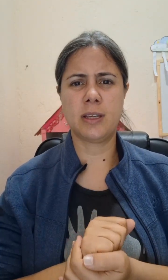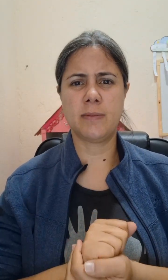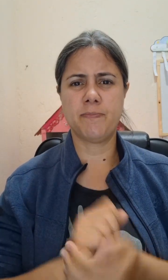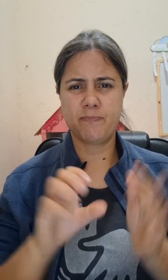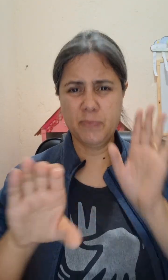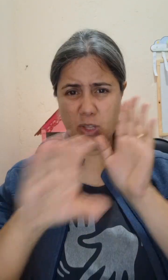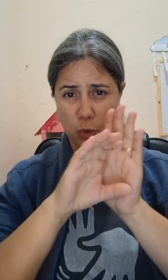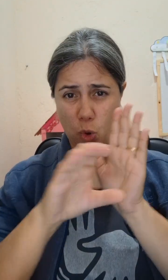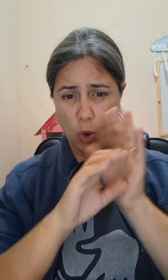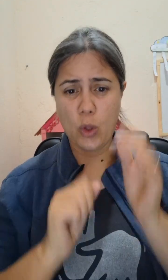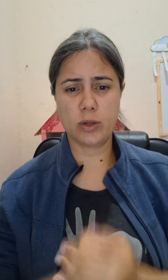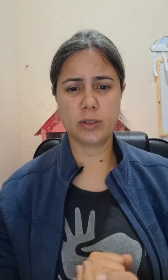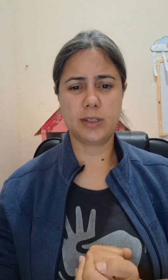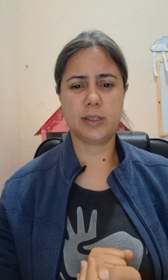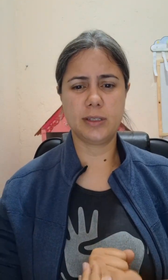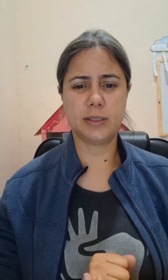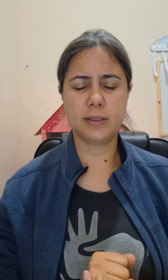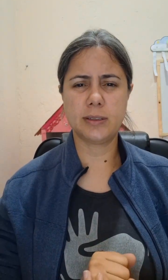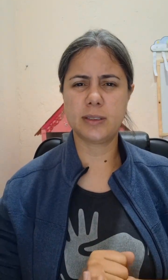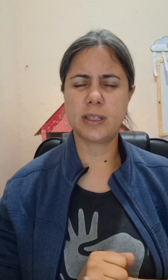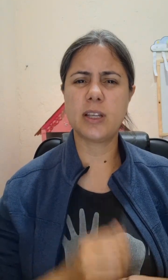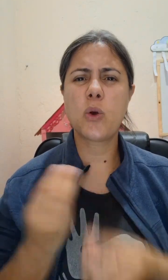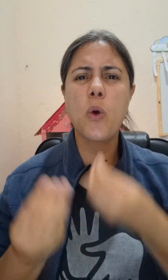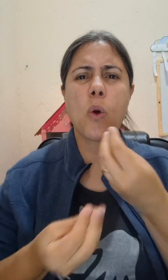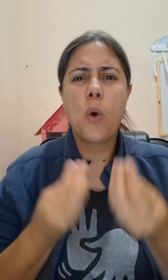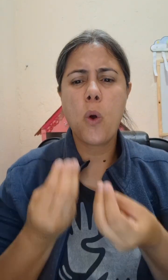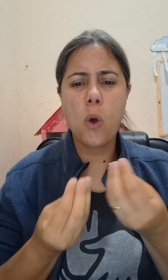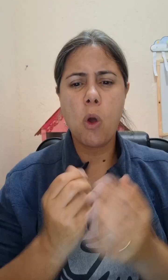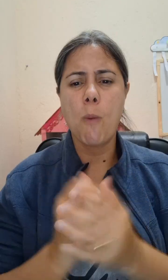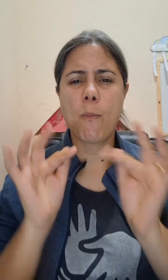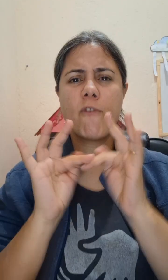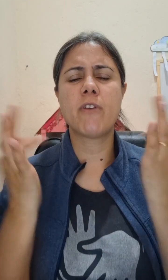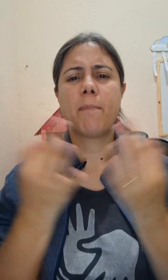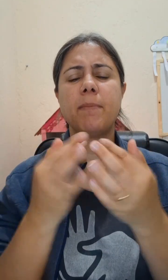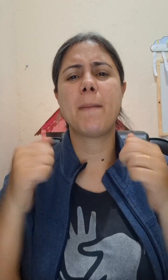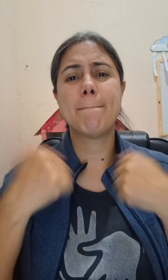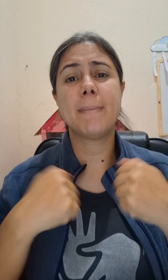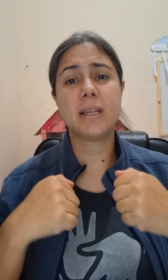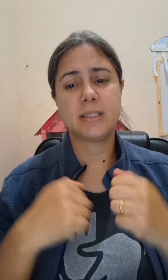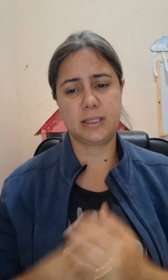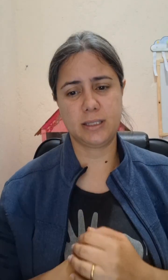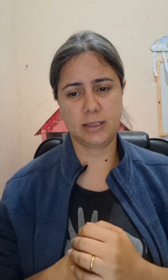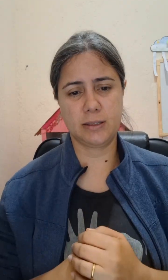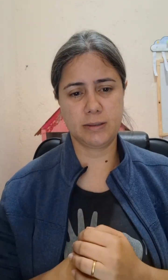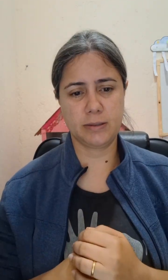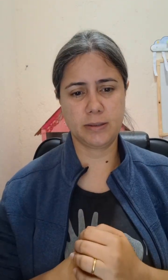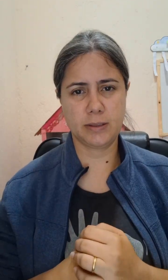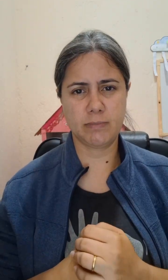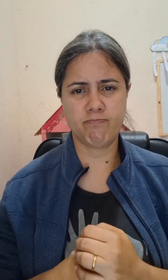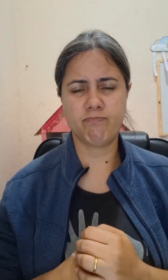ao falar aos Colossenses, ele fala como a família precisa